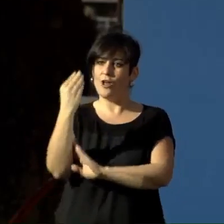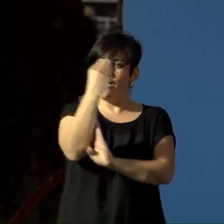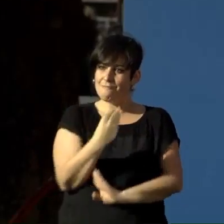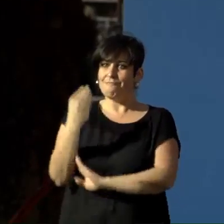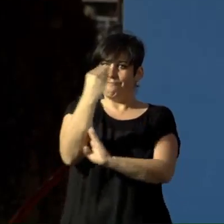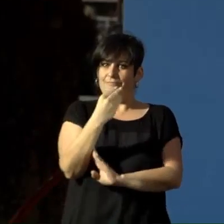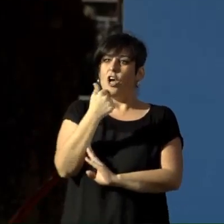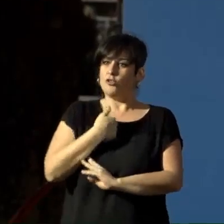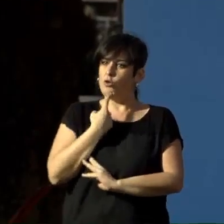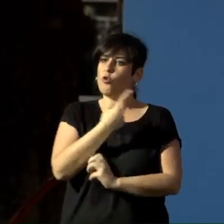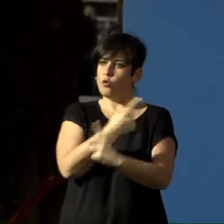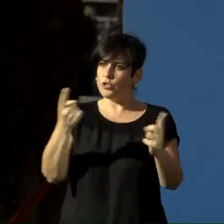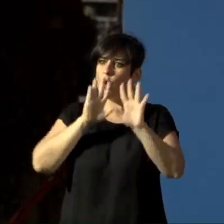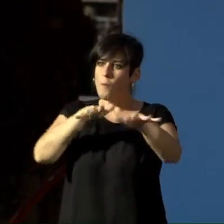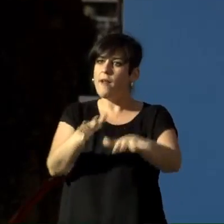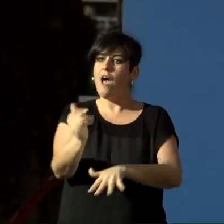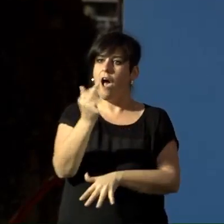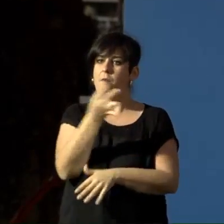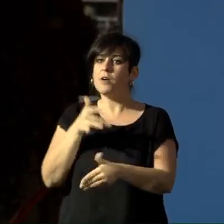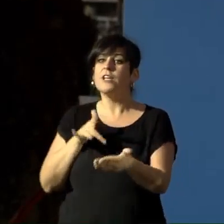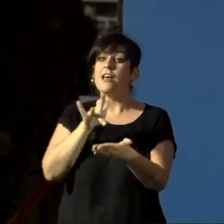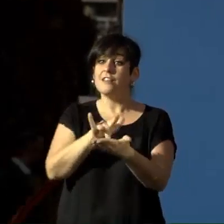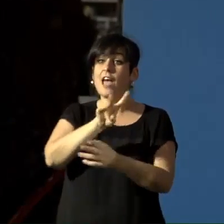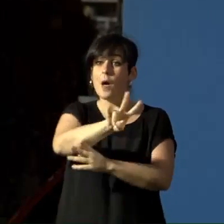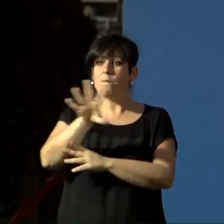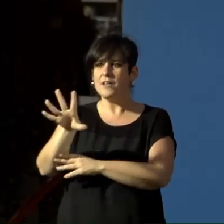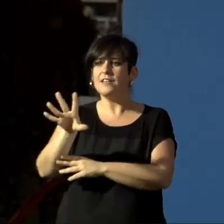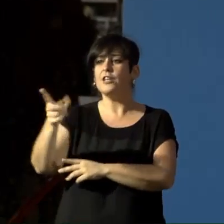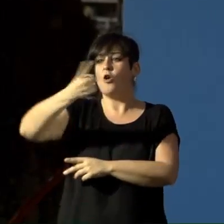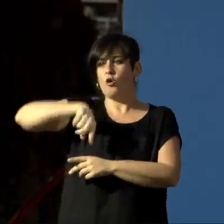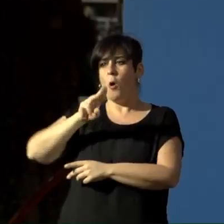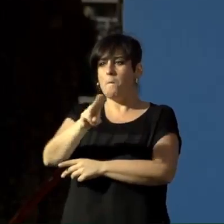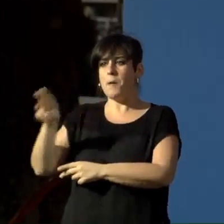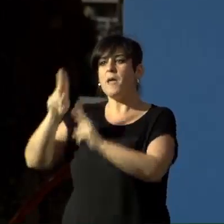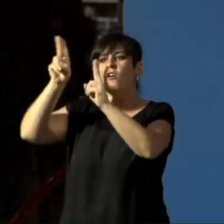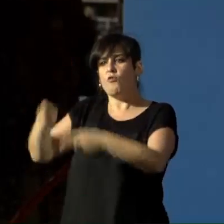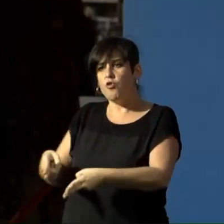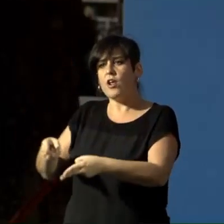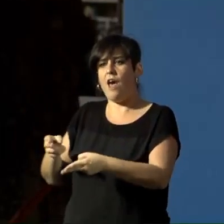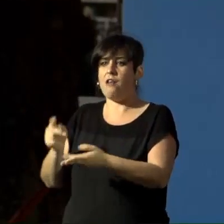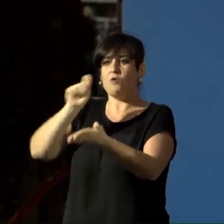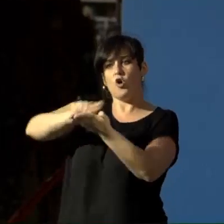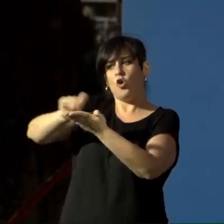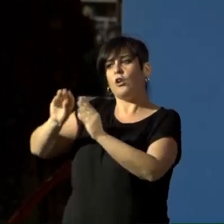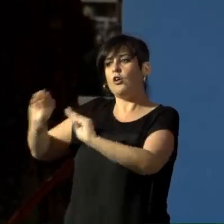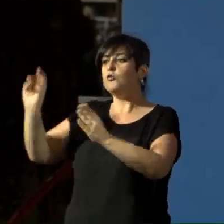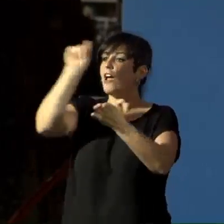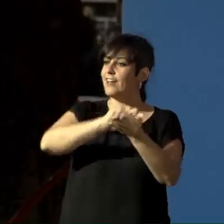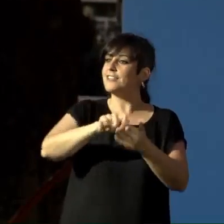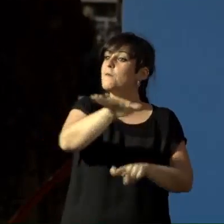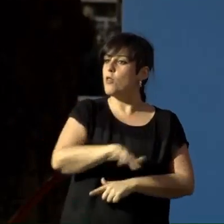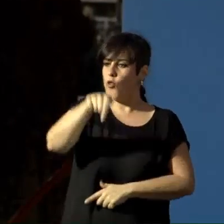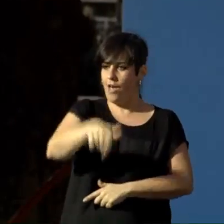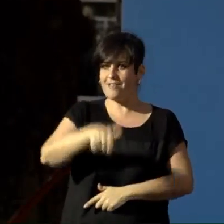marea. E co día 25 escribiremos as notas necrolóxicas do Partido Popular e do clan Baltar na nosa